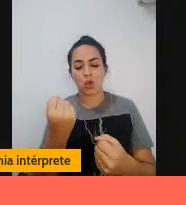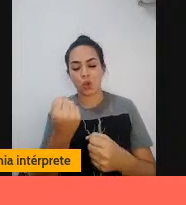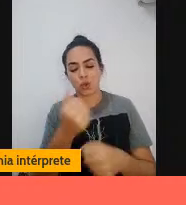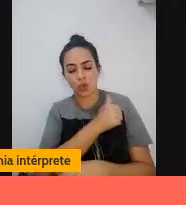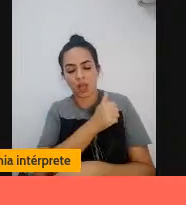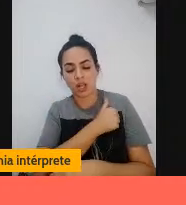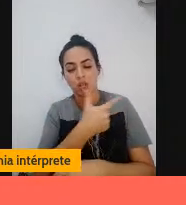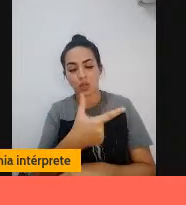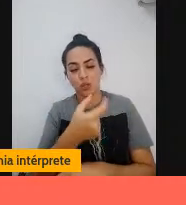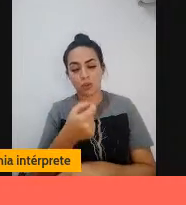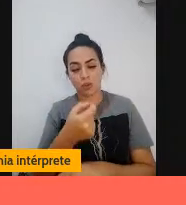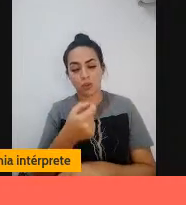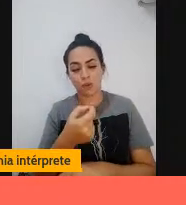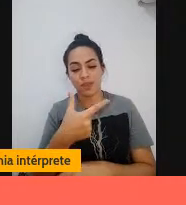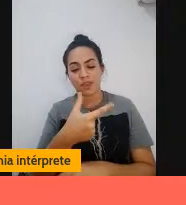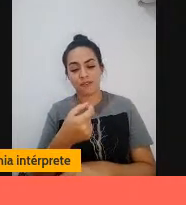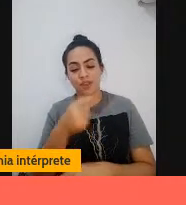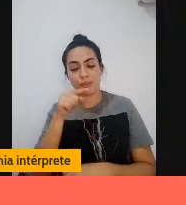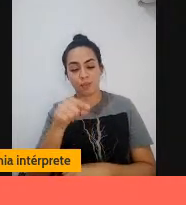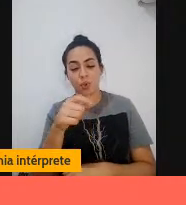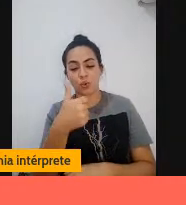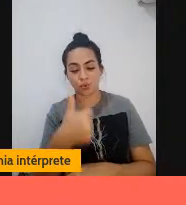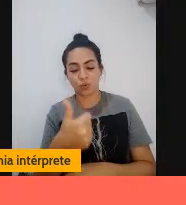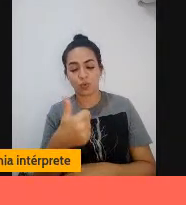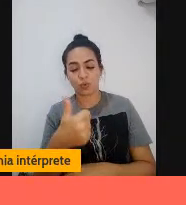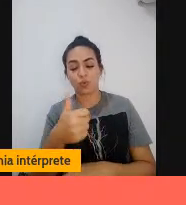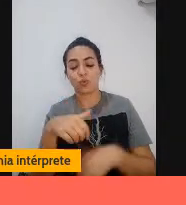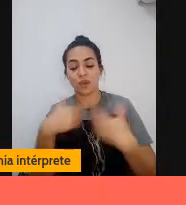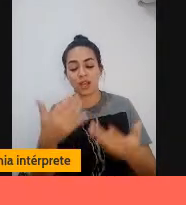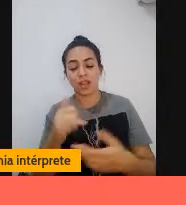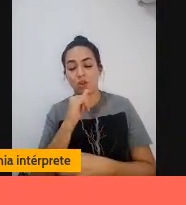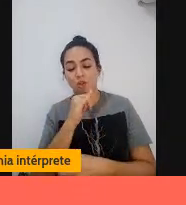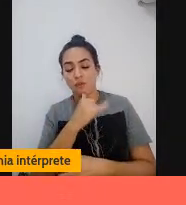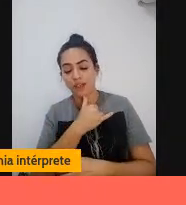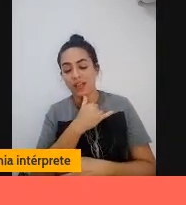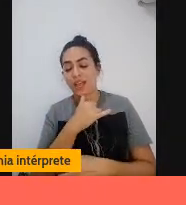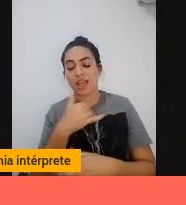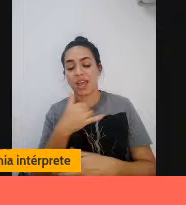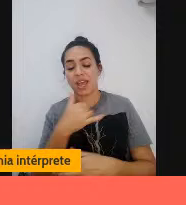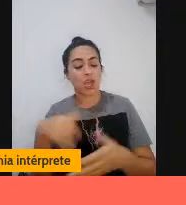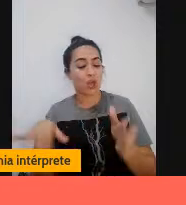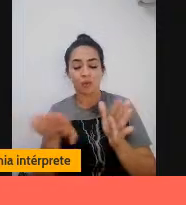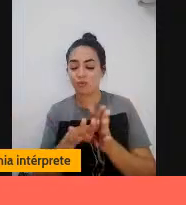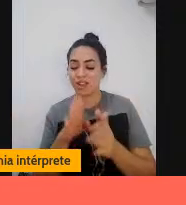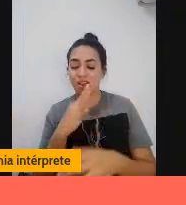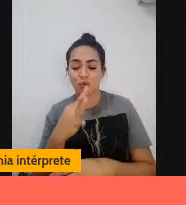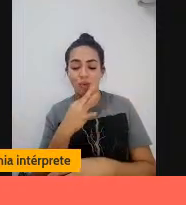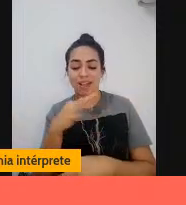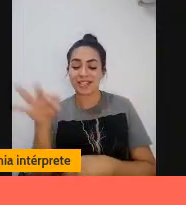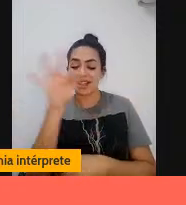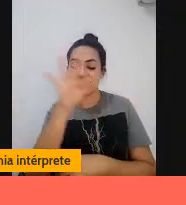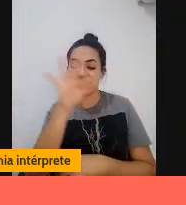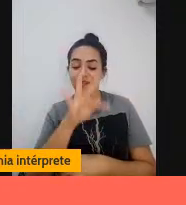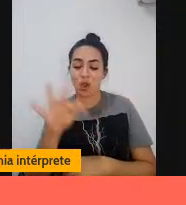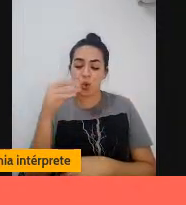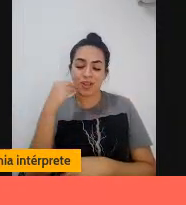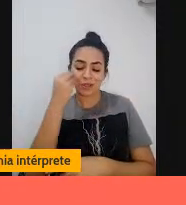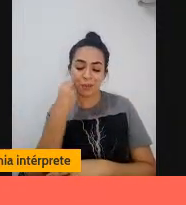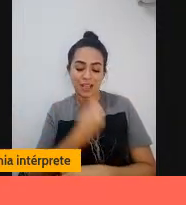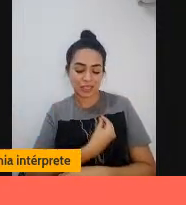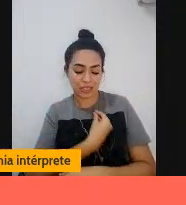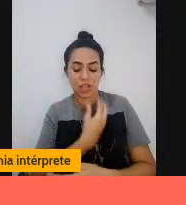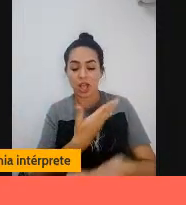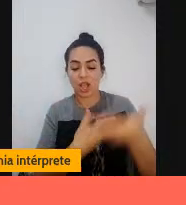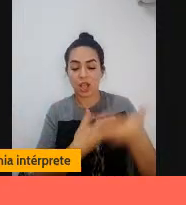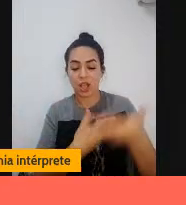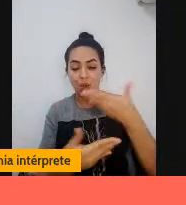2020.1, então, infelizmente, eu não cheguei a conhecer a universidade, eu não cheguei a ter essa experiência de